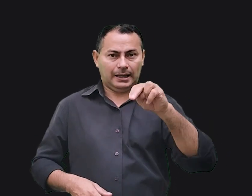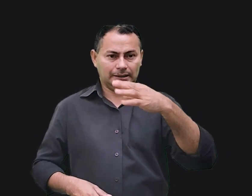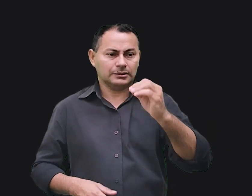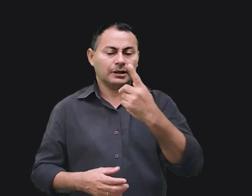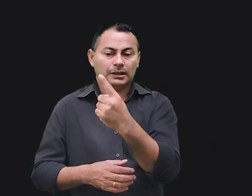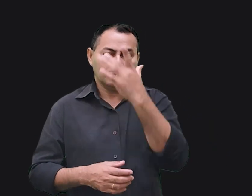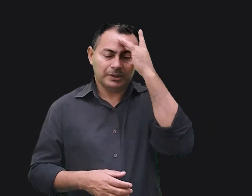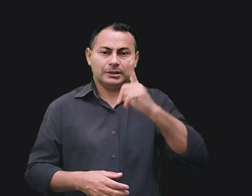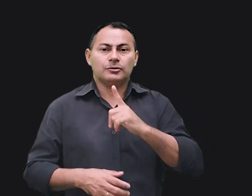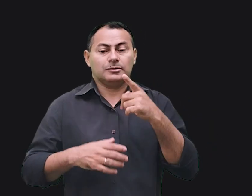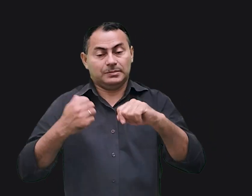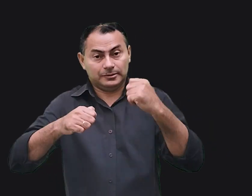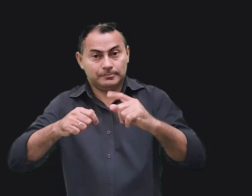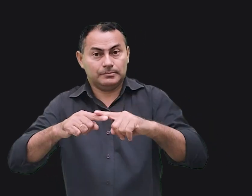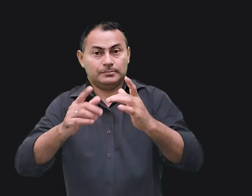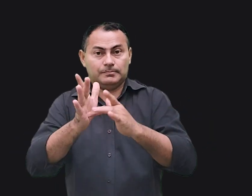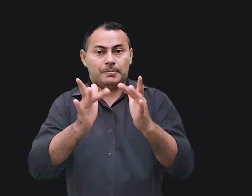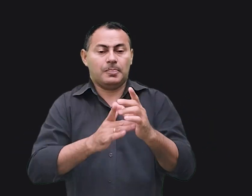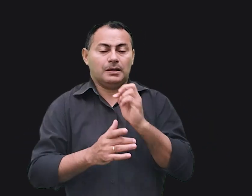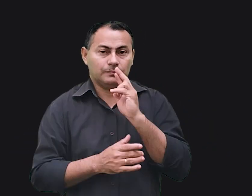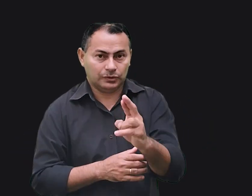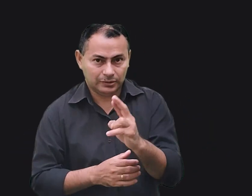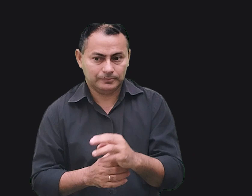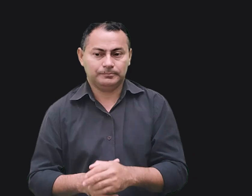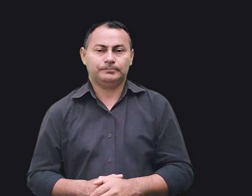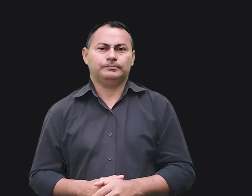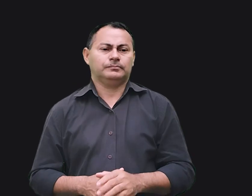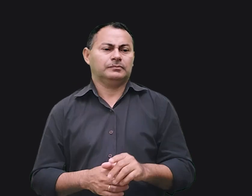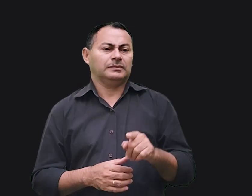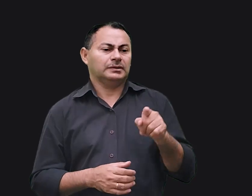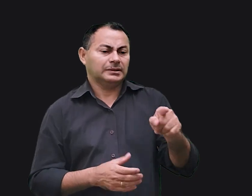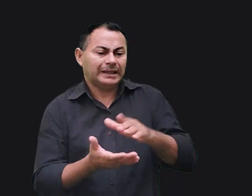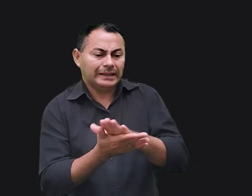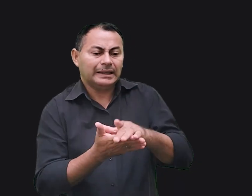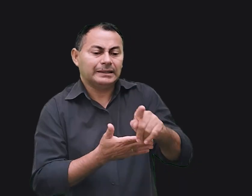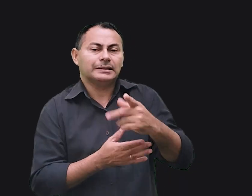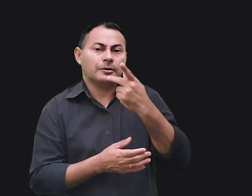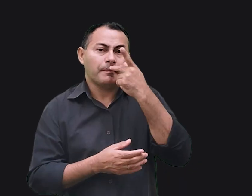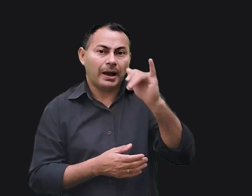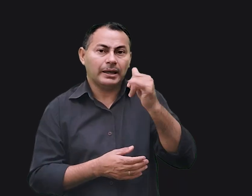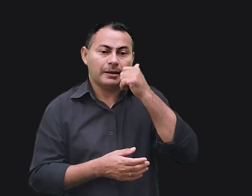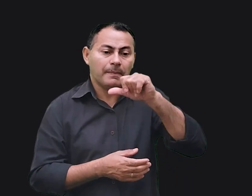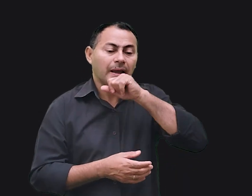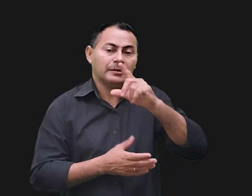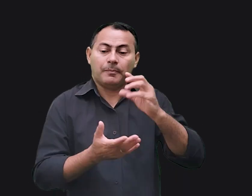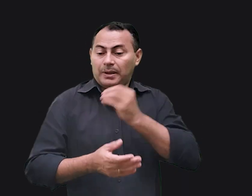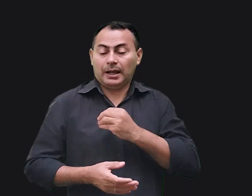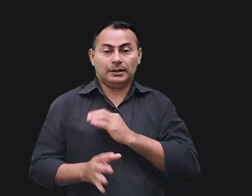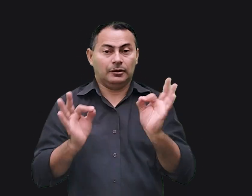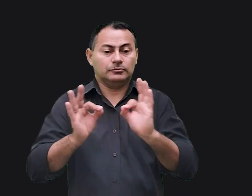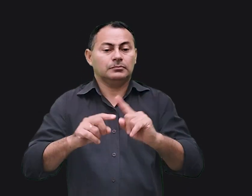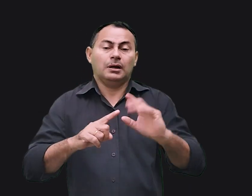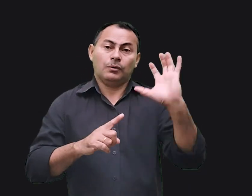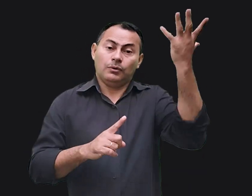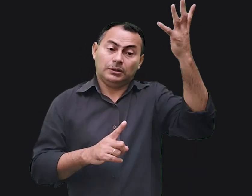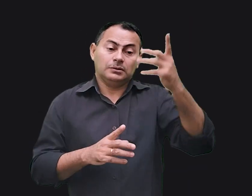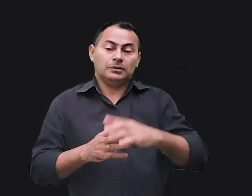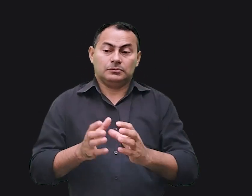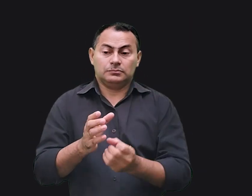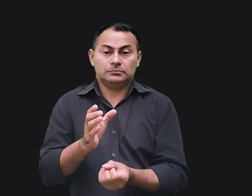tem o que merece. Mas Jesus respondeu: Nem ele, nem seus pais pecaram. Mas isso aconteceu para que a obra